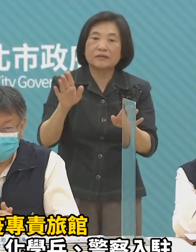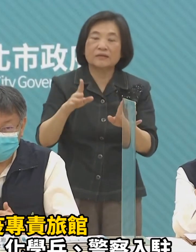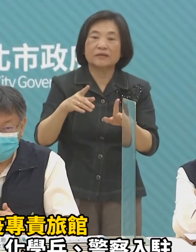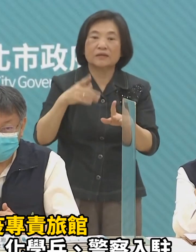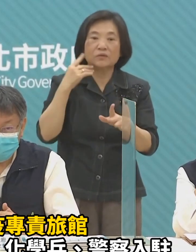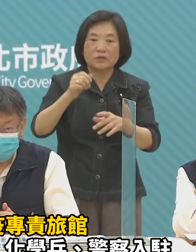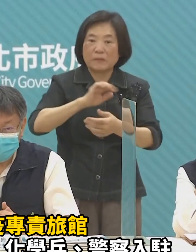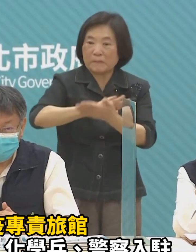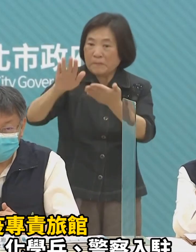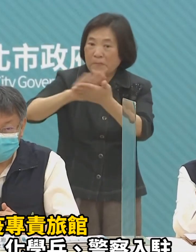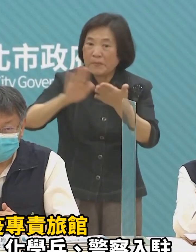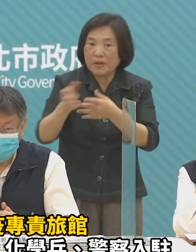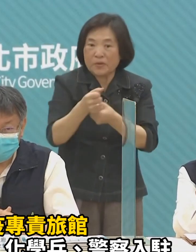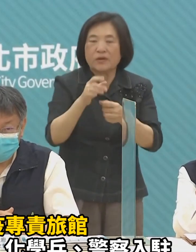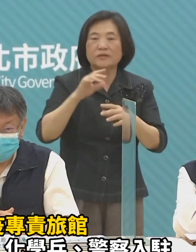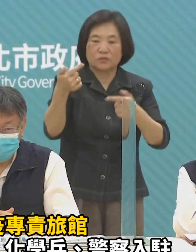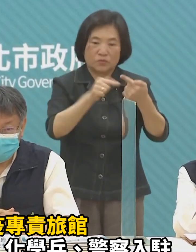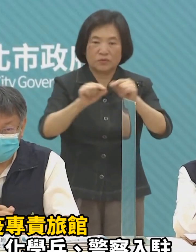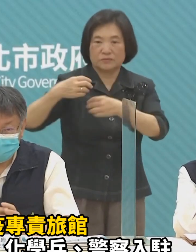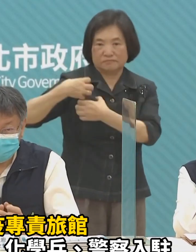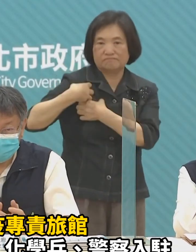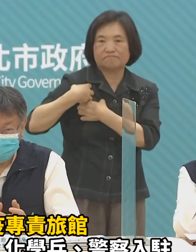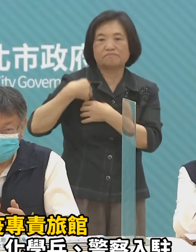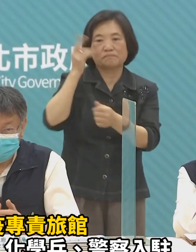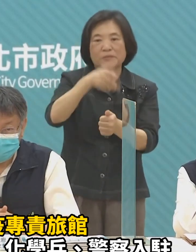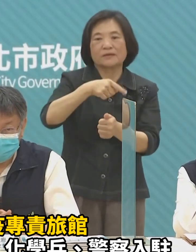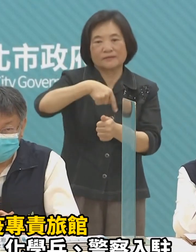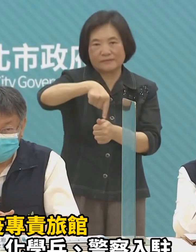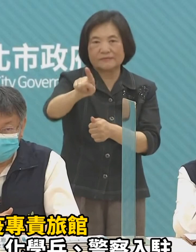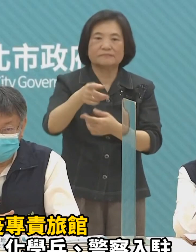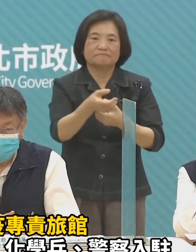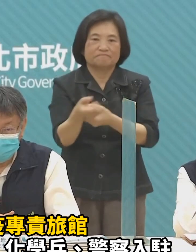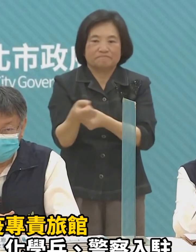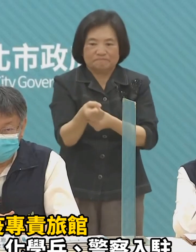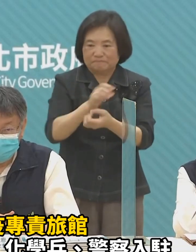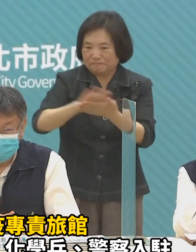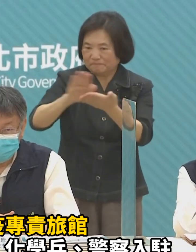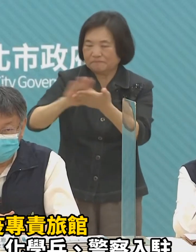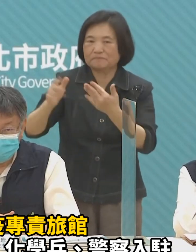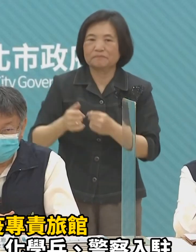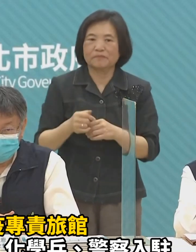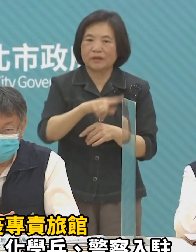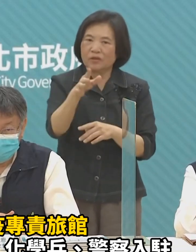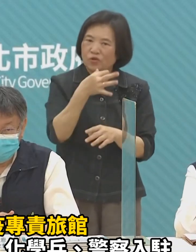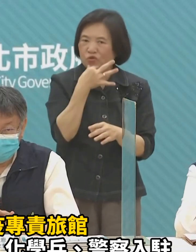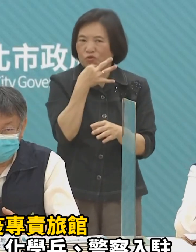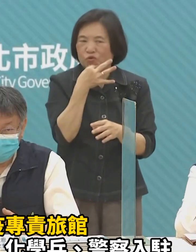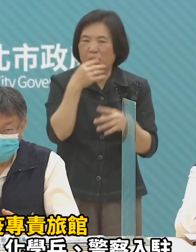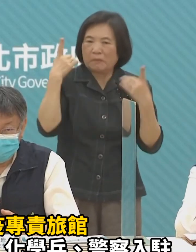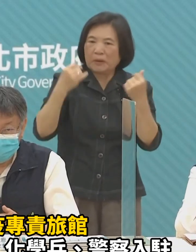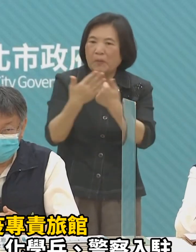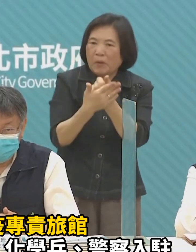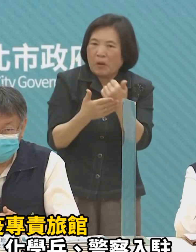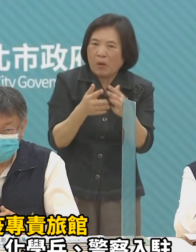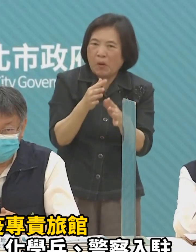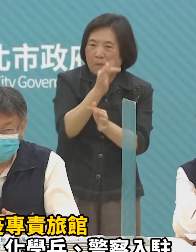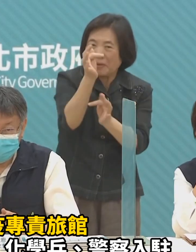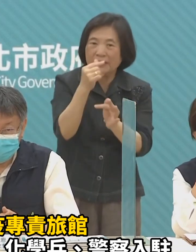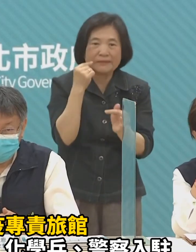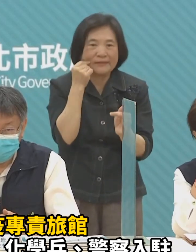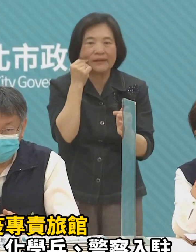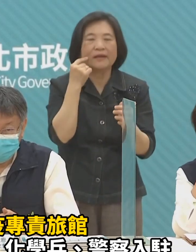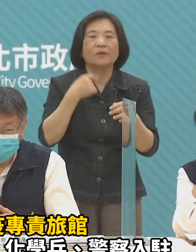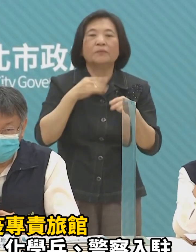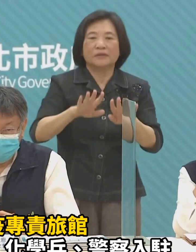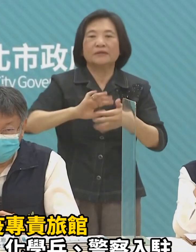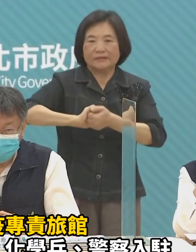学兵来进驻，也就是在这个大家会担心说防疫旅馆原来的防护没有那么做到那么好的部分，